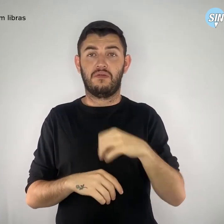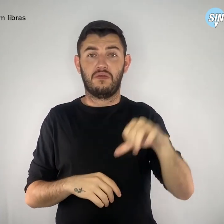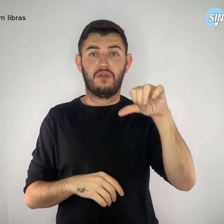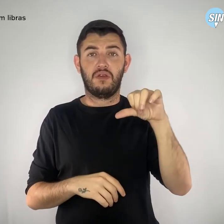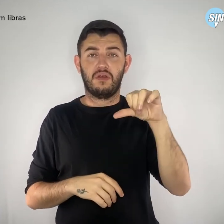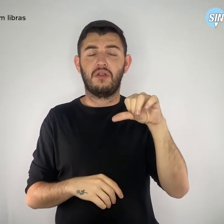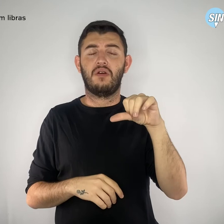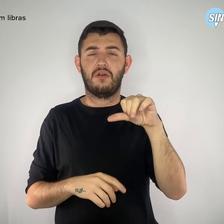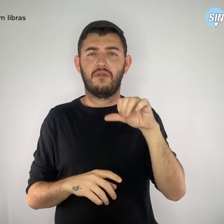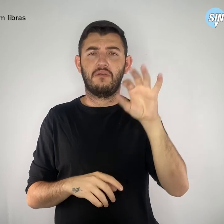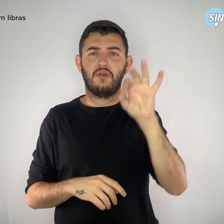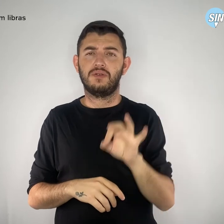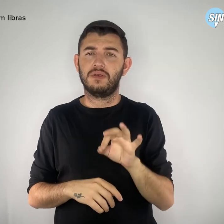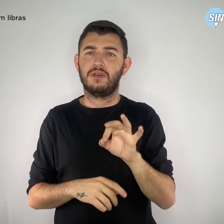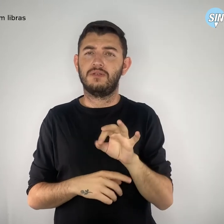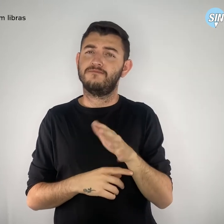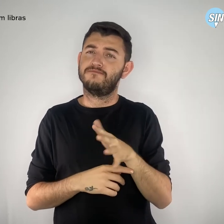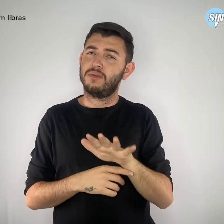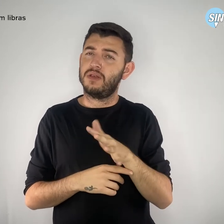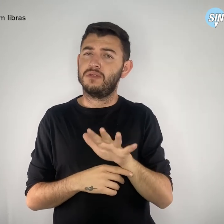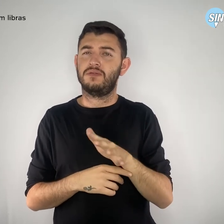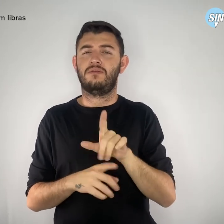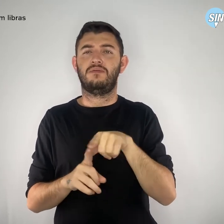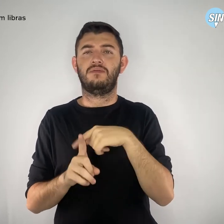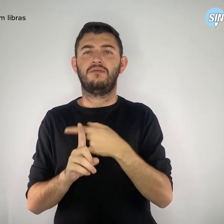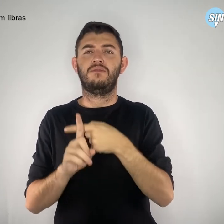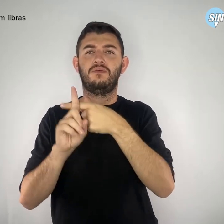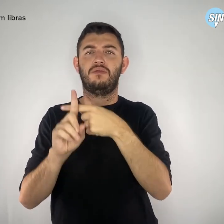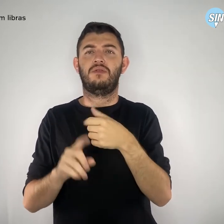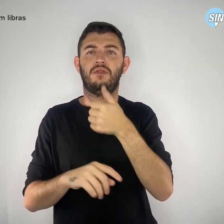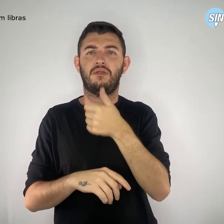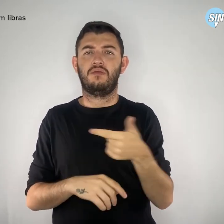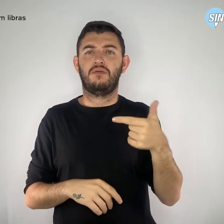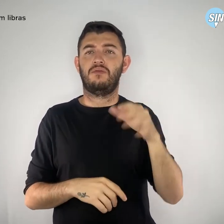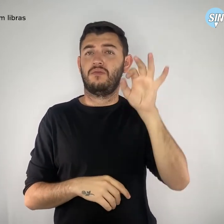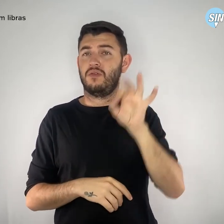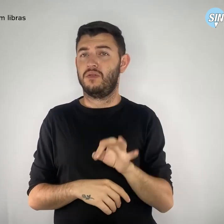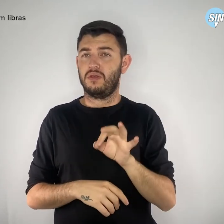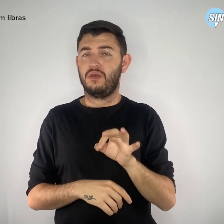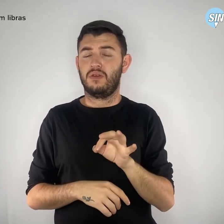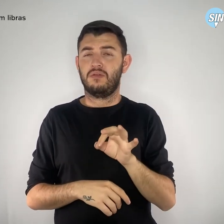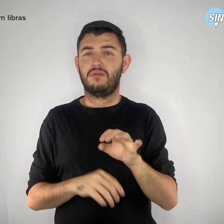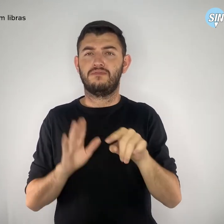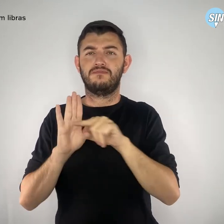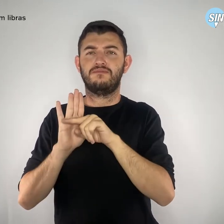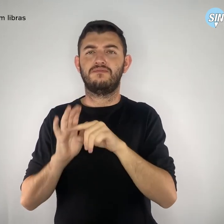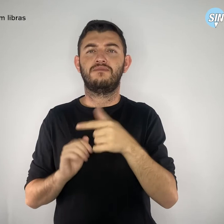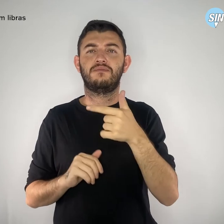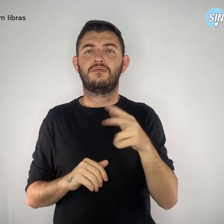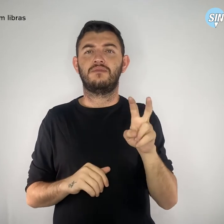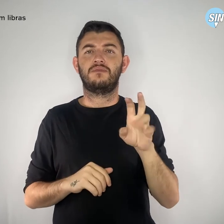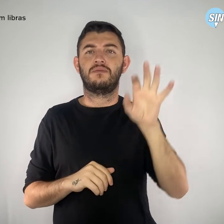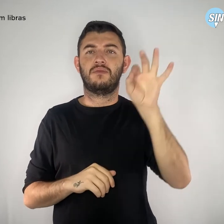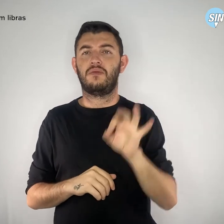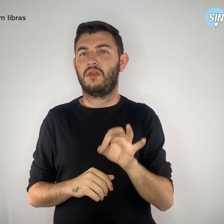levemente positiva e 12% negativas, 25% sem identificação.